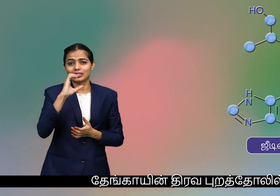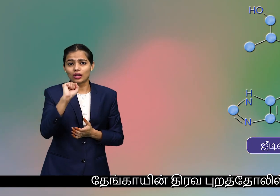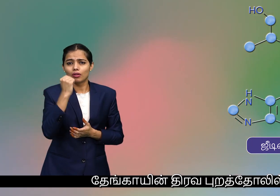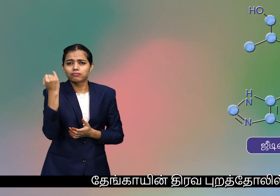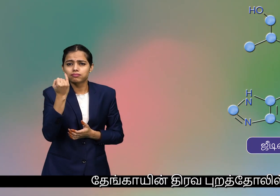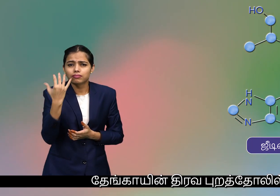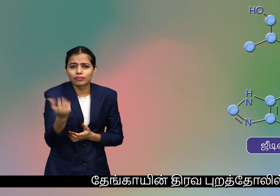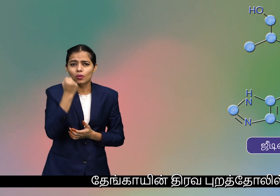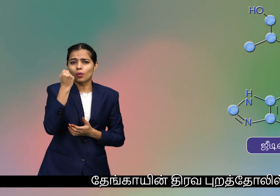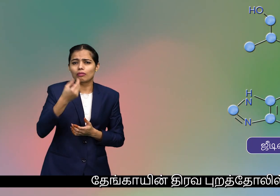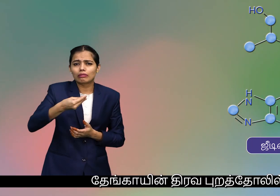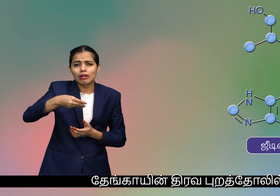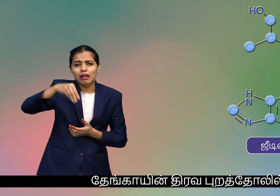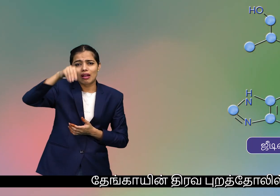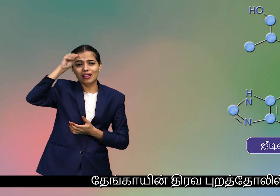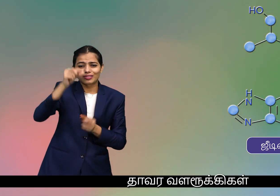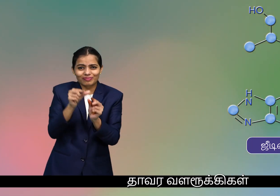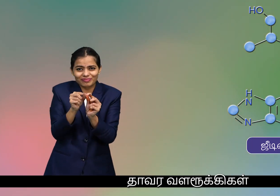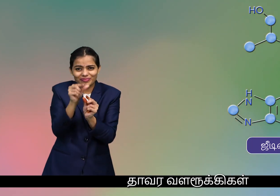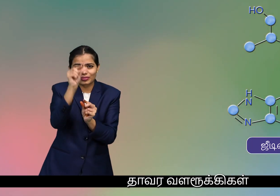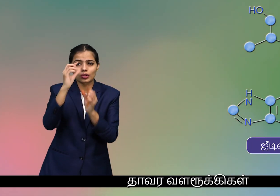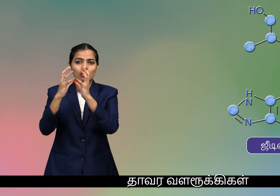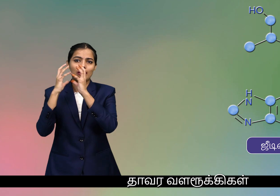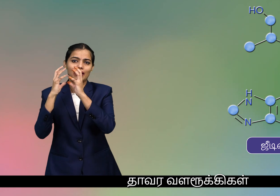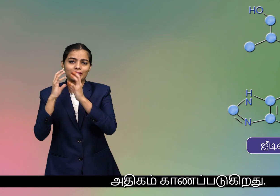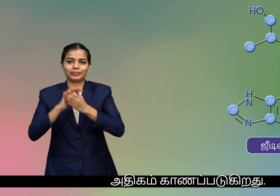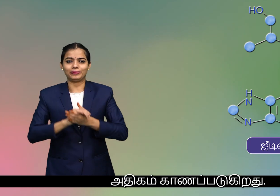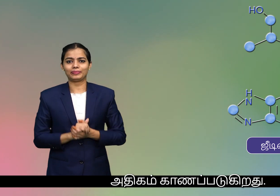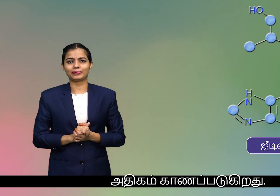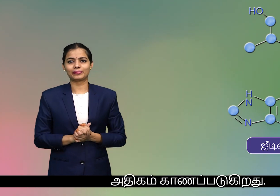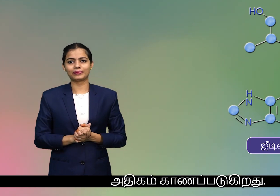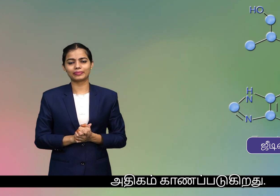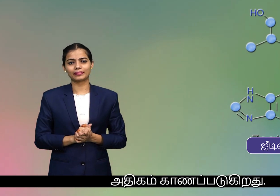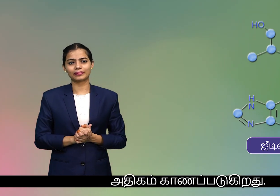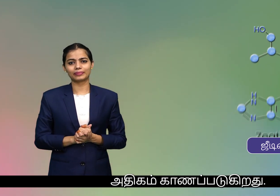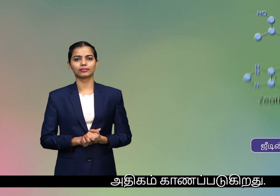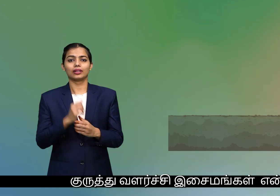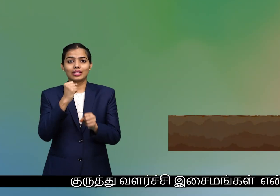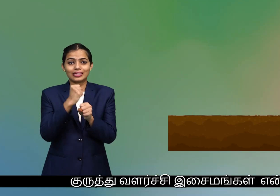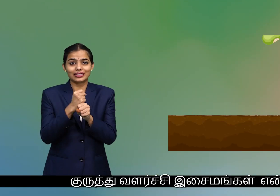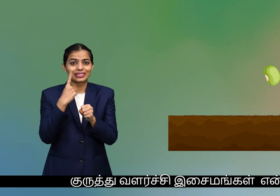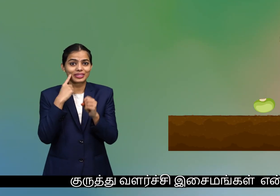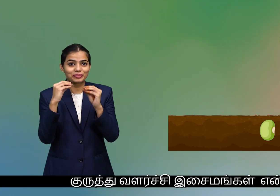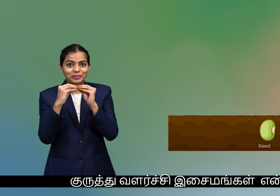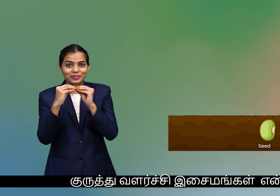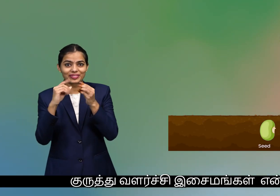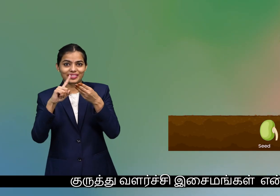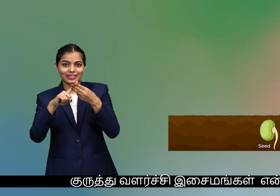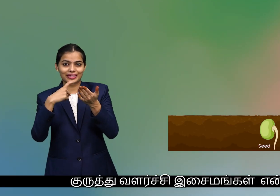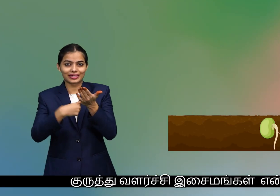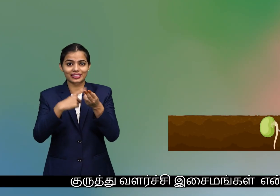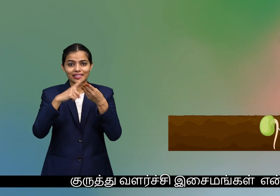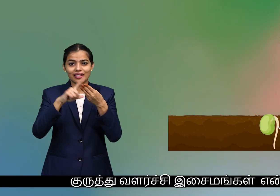தேங்காயின் திரவ புறந்தோலில் தாவர வளரூக்கிகள் அதிகம் காணப்படுகின்றன. குருத்து வளர்ச்சி